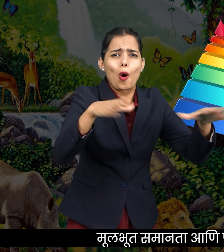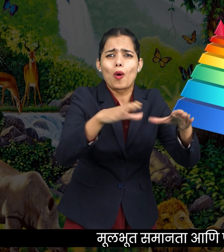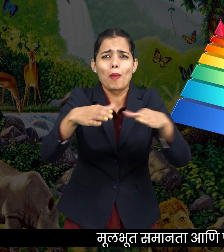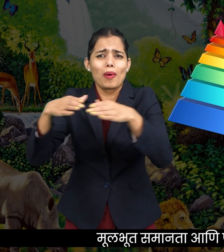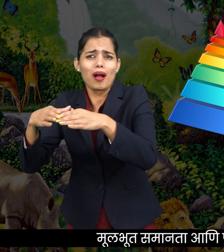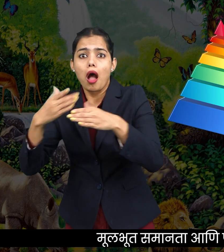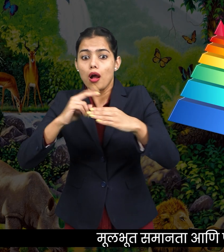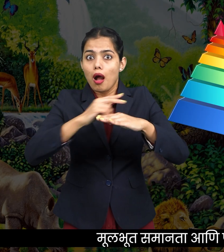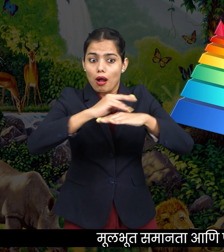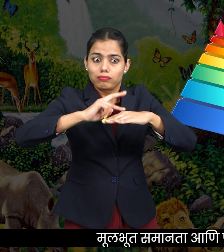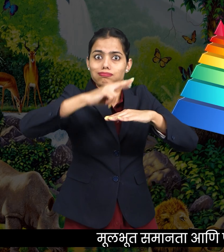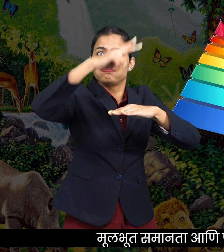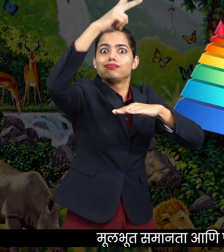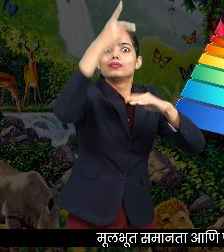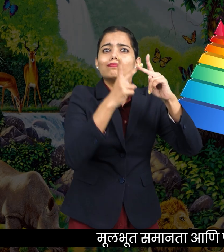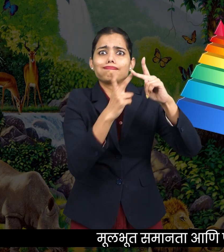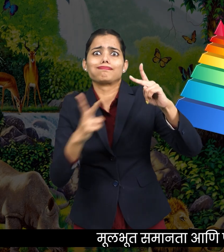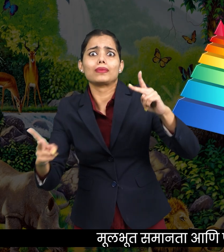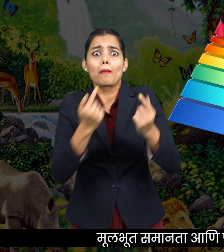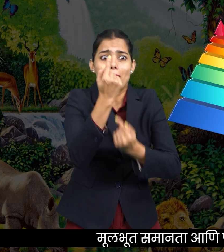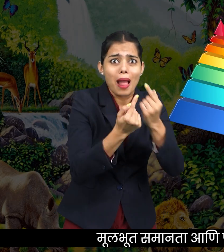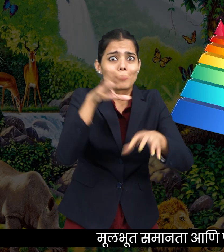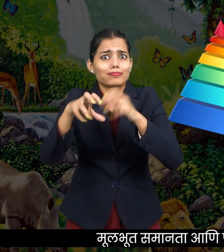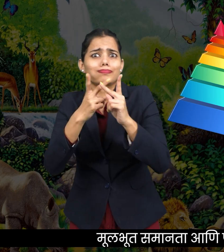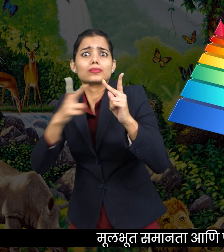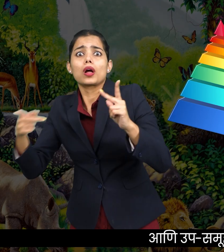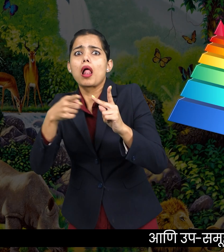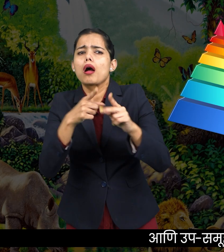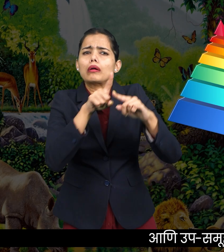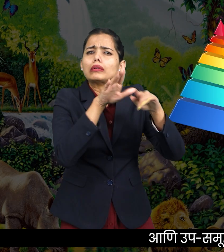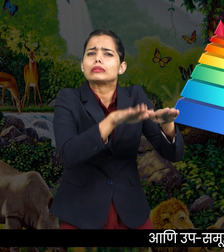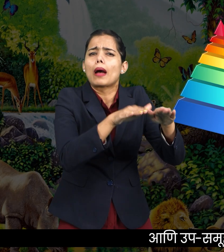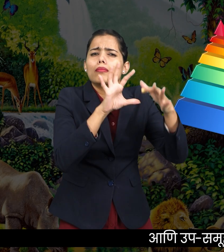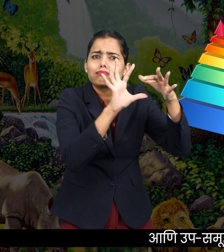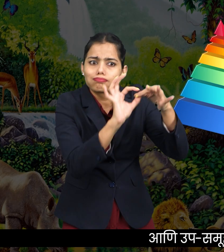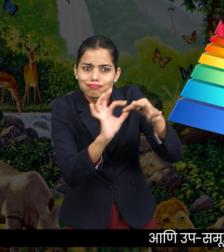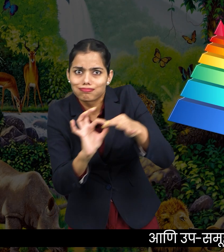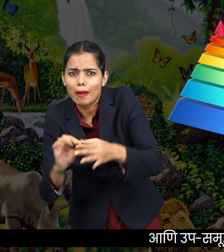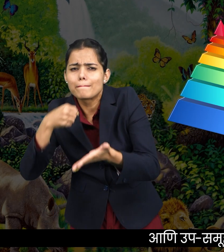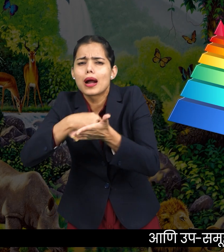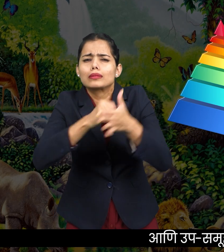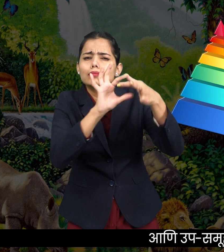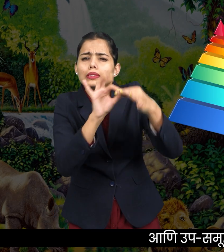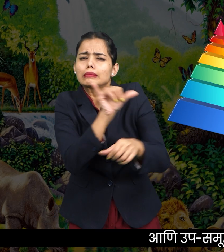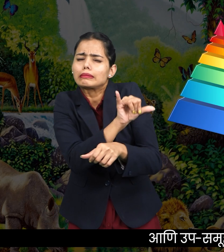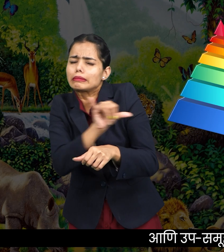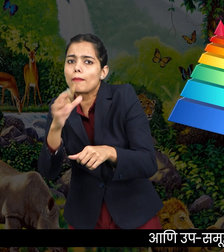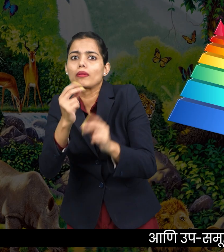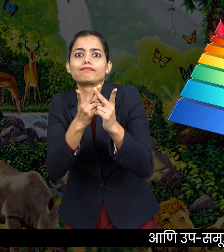मूलभूत समानता आणि फरकांवर अवलंबून पुढील गट आणि उपसमूह तयार केले जातात.